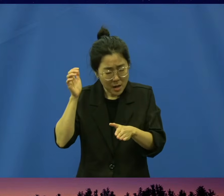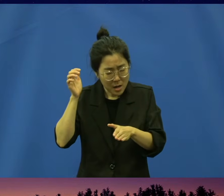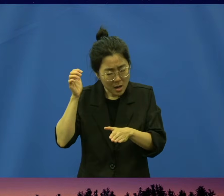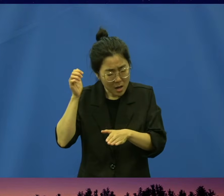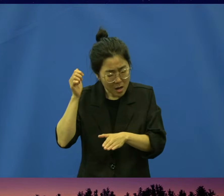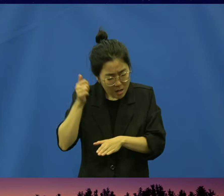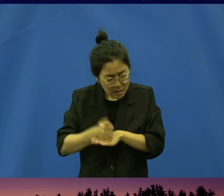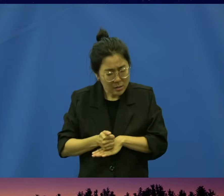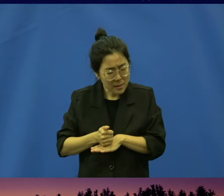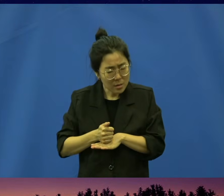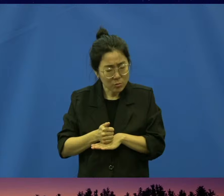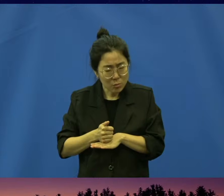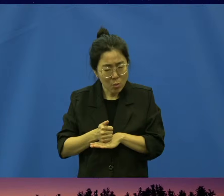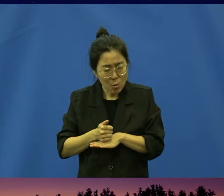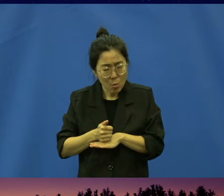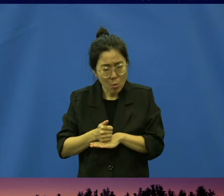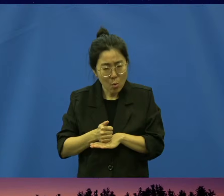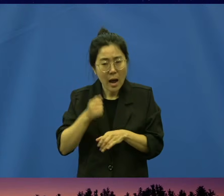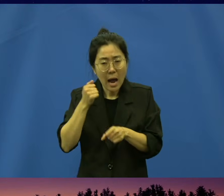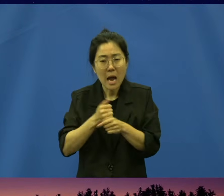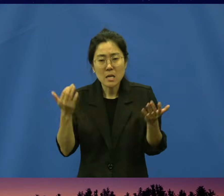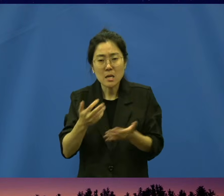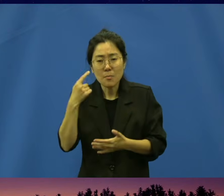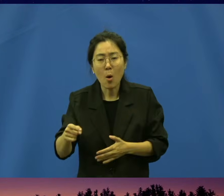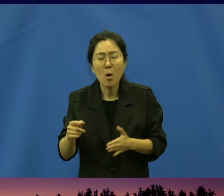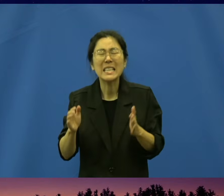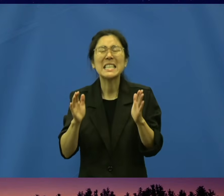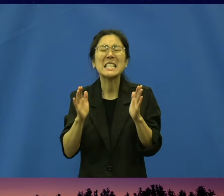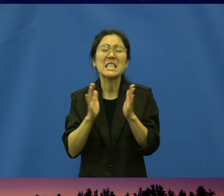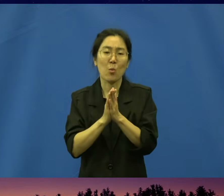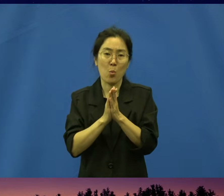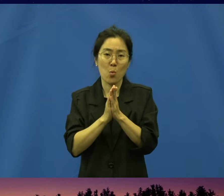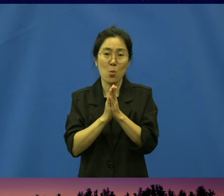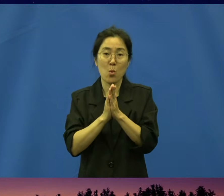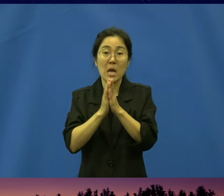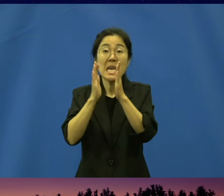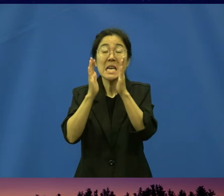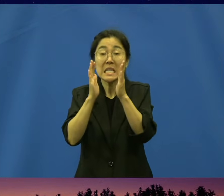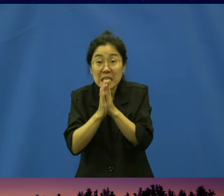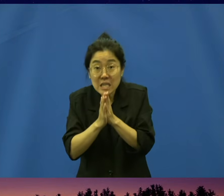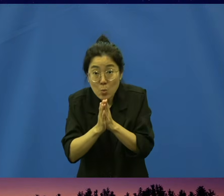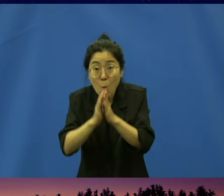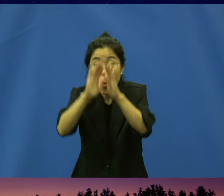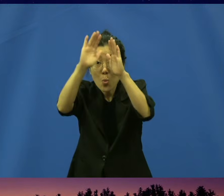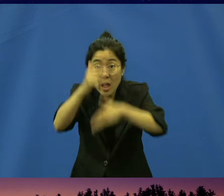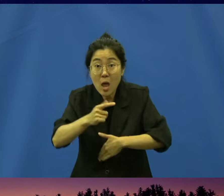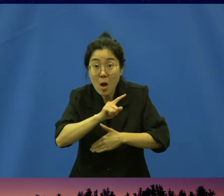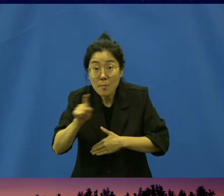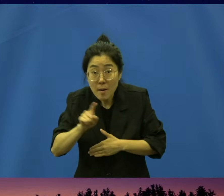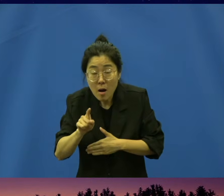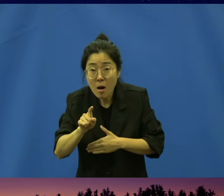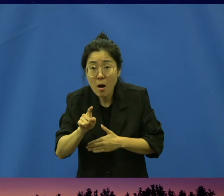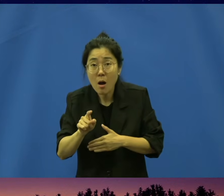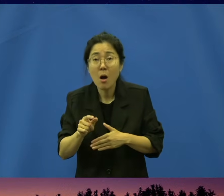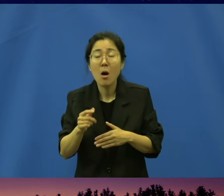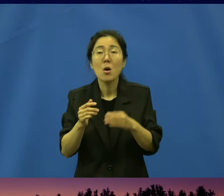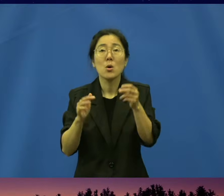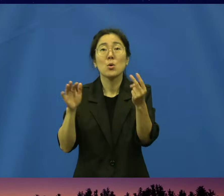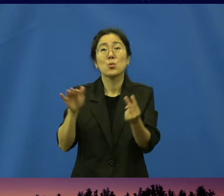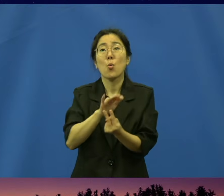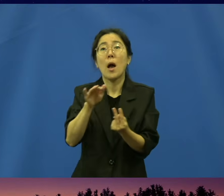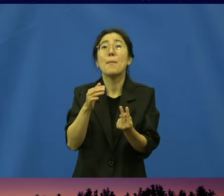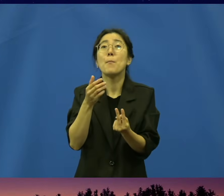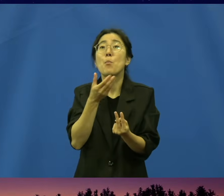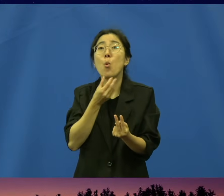일이 바로 기도였습니다. 그 기도문이 요한복음 17장 전체에